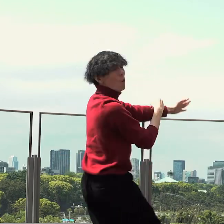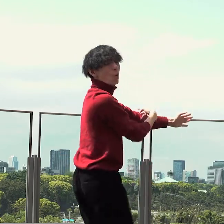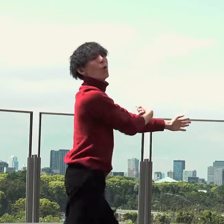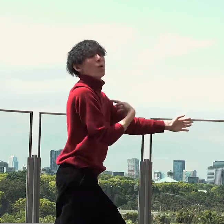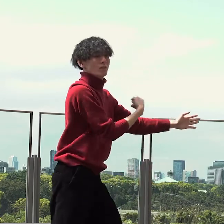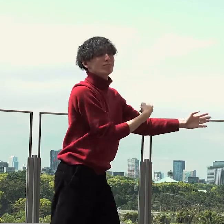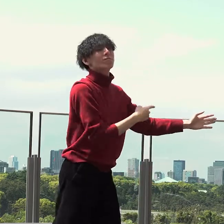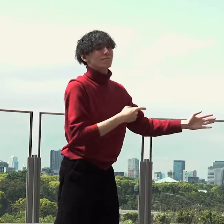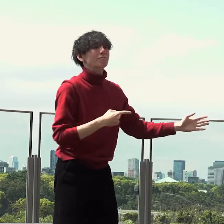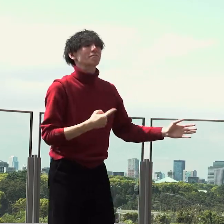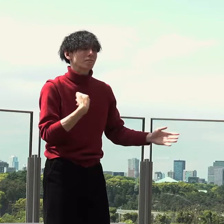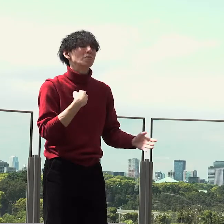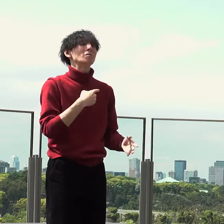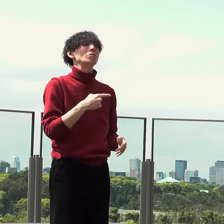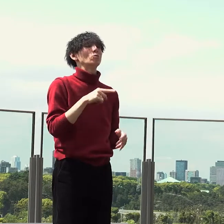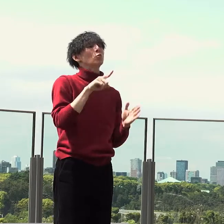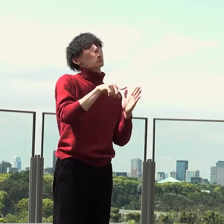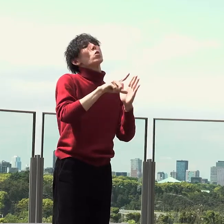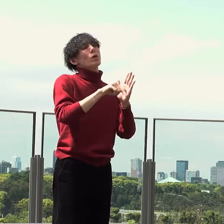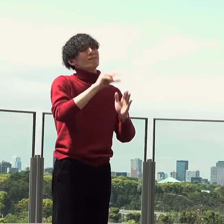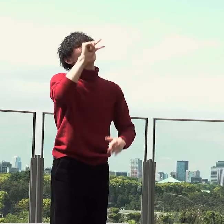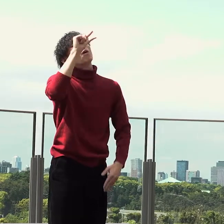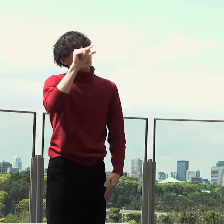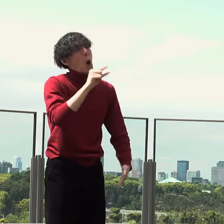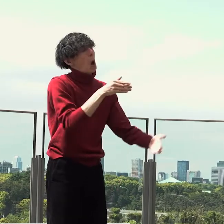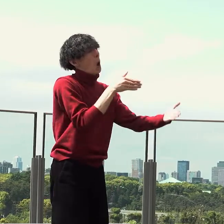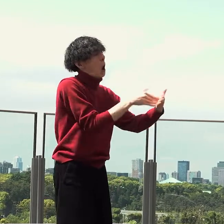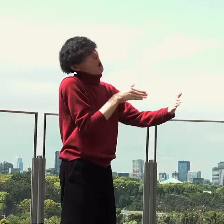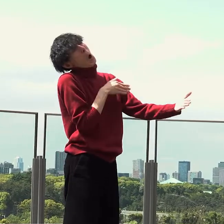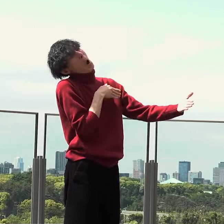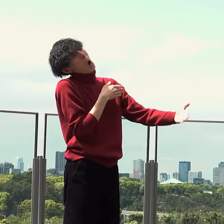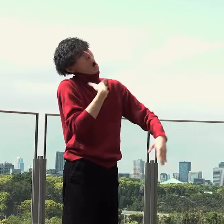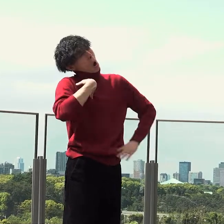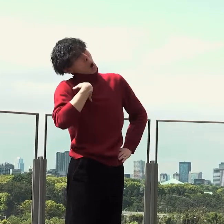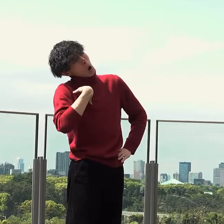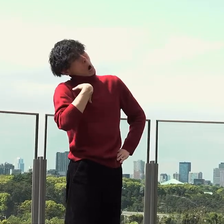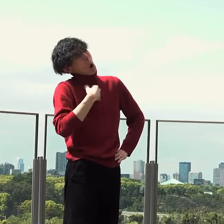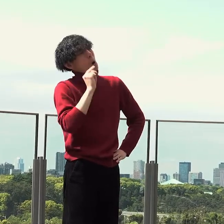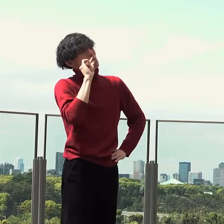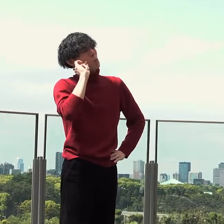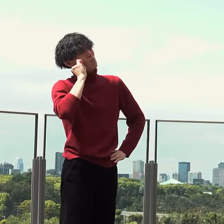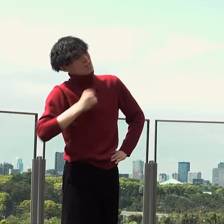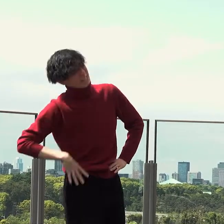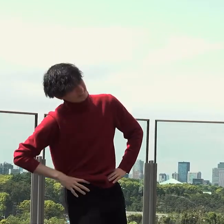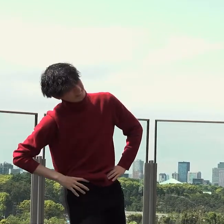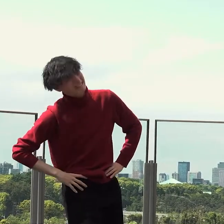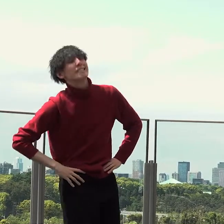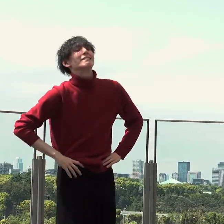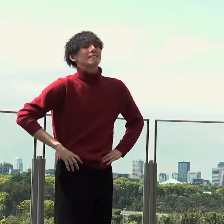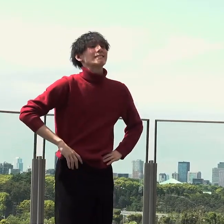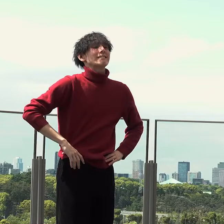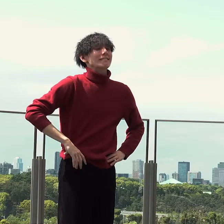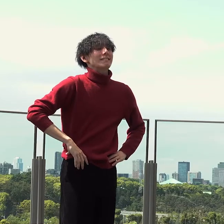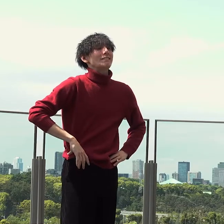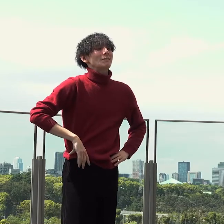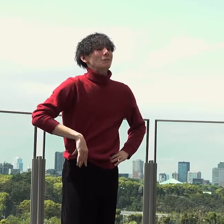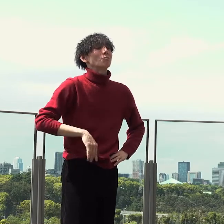わからないって言って隣の人ぶつかってしまったり、そんな時にちょっと壁にぶつかってしまってちょっと難しいななんていうこ